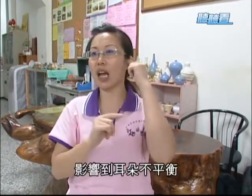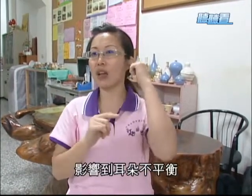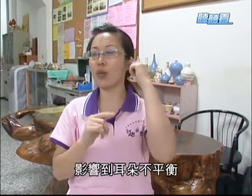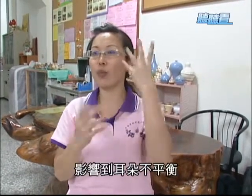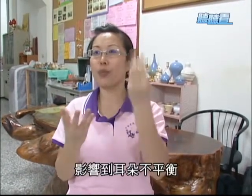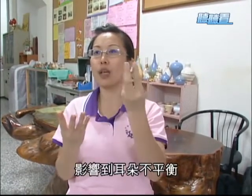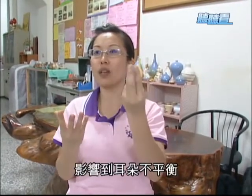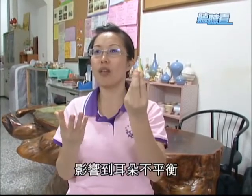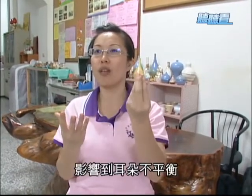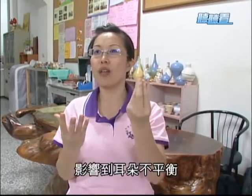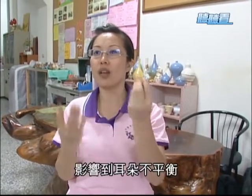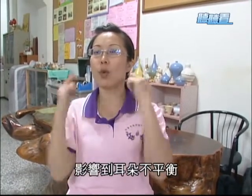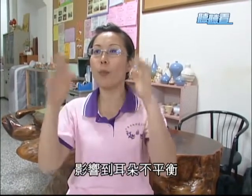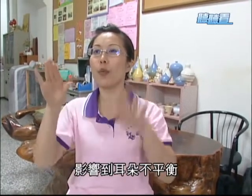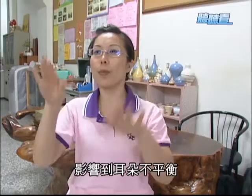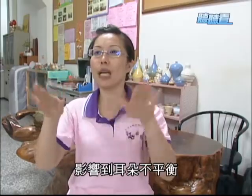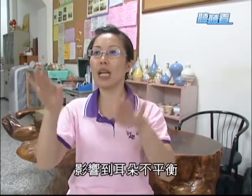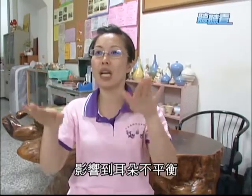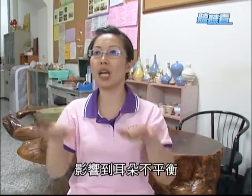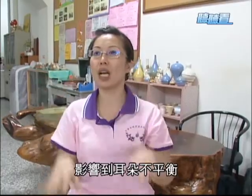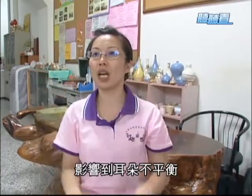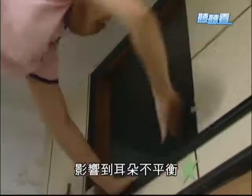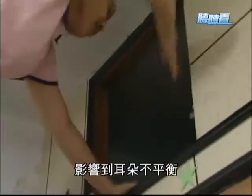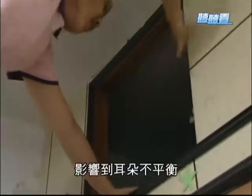也没有，不必的。 当